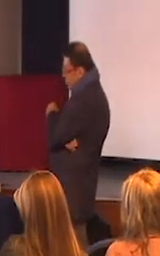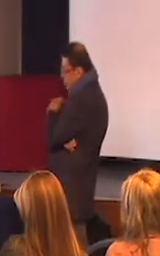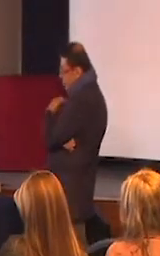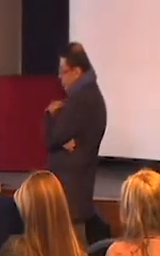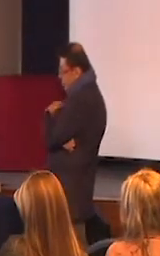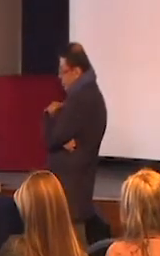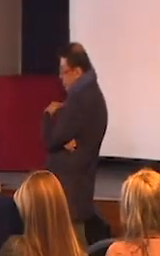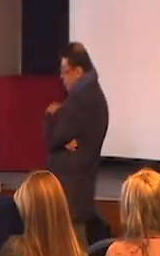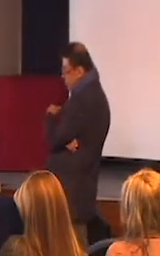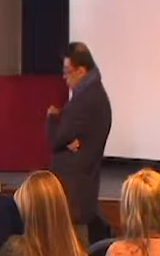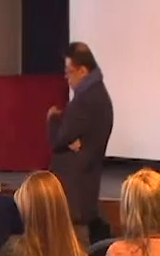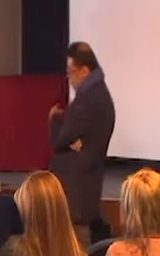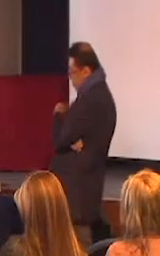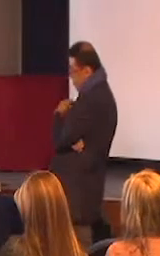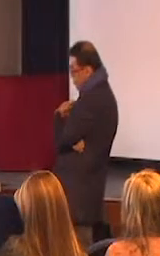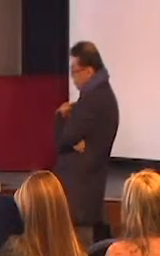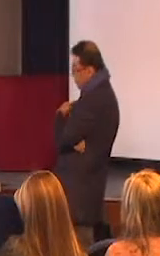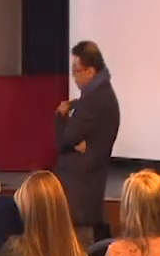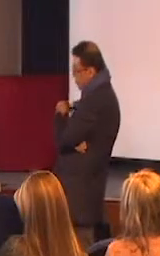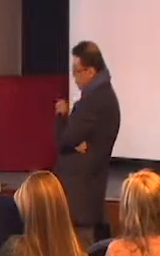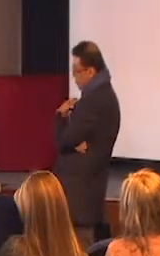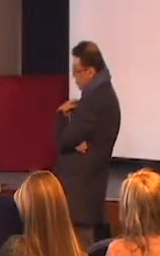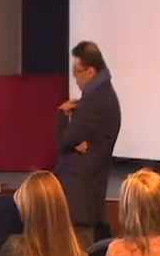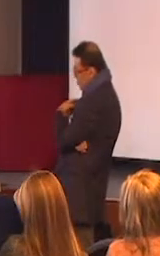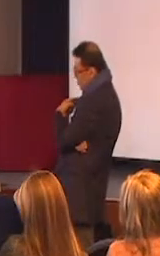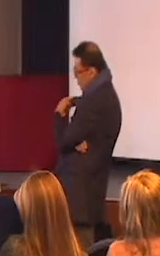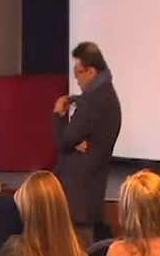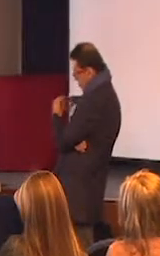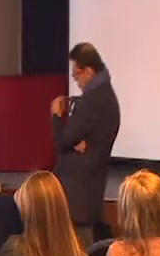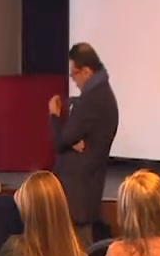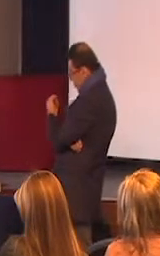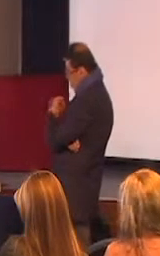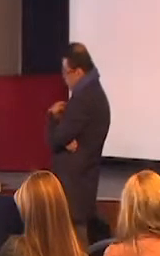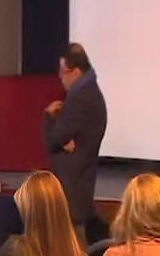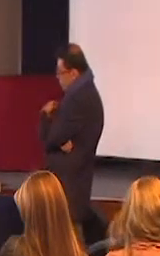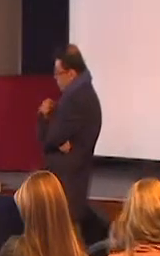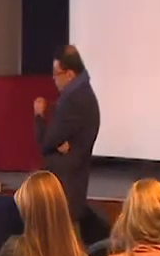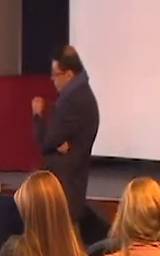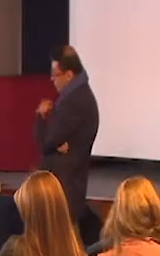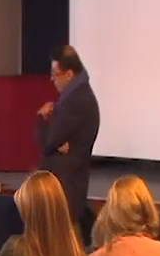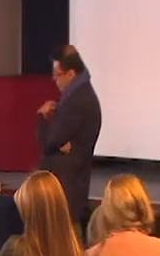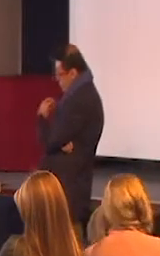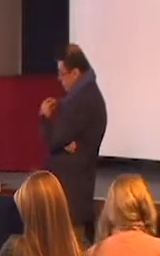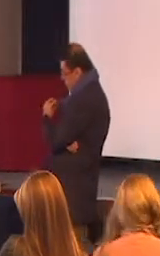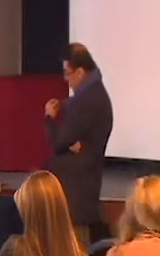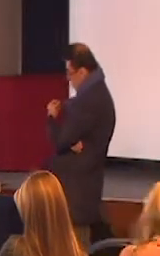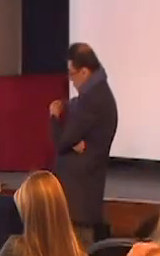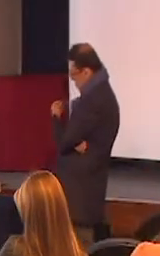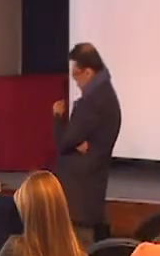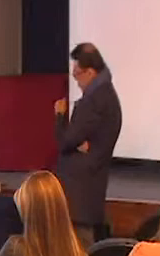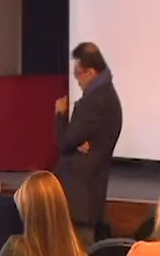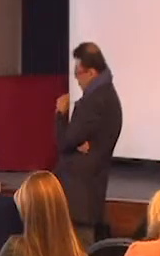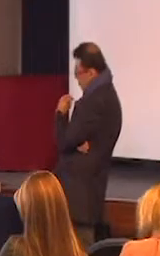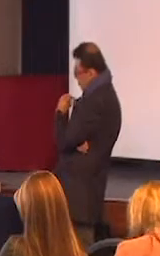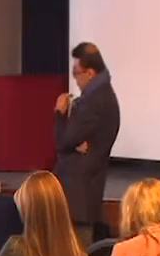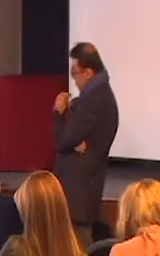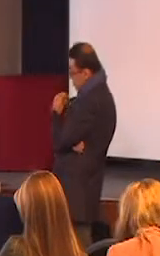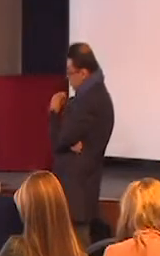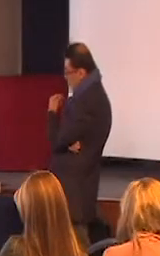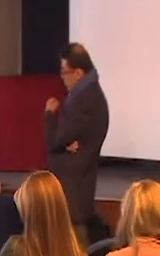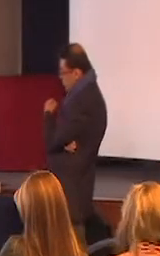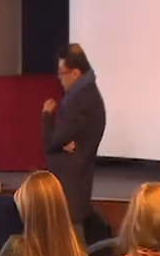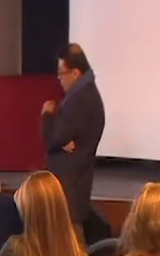yo ya digo, autismo es falta de comunicación. Si nosotros intervenimos en comunicación, estamos interviniendo en